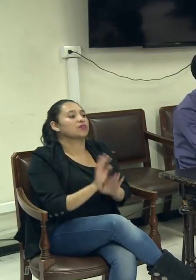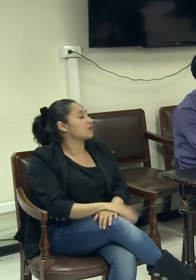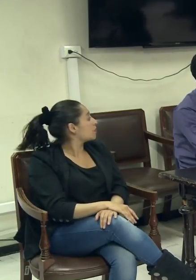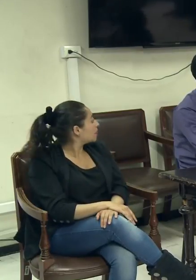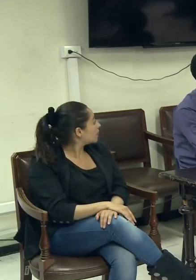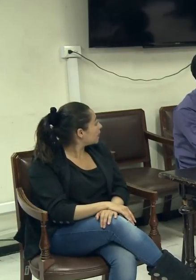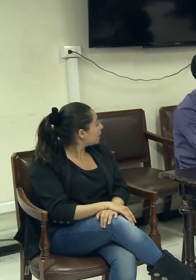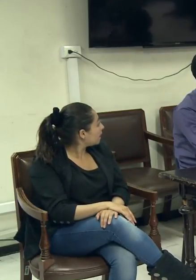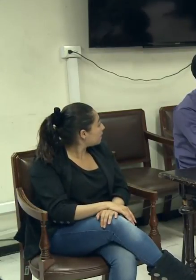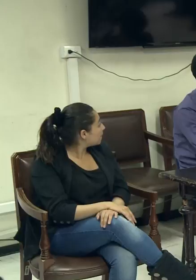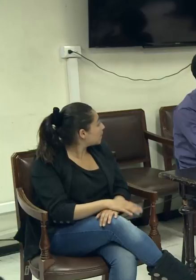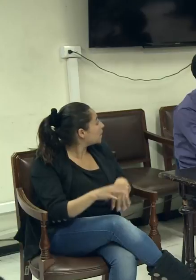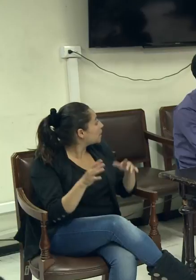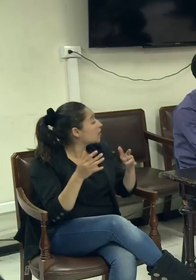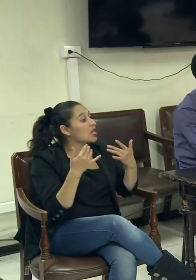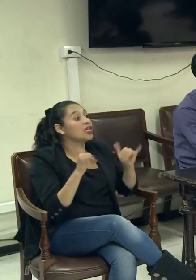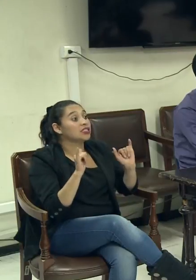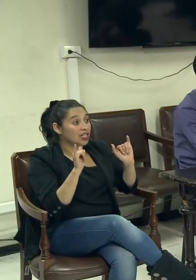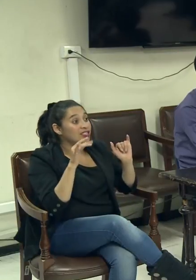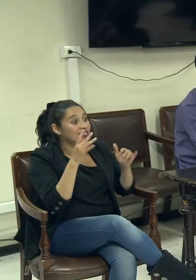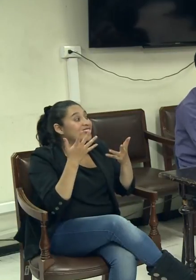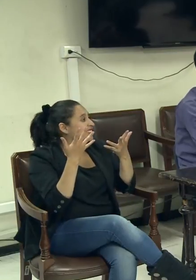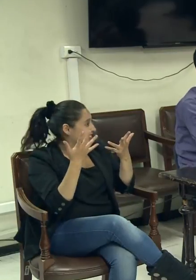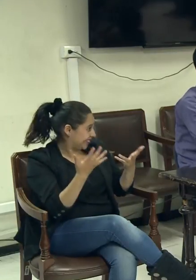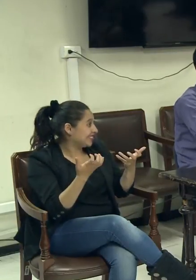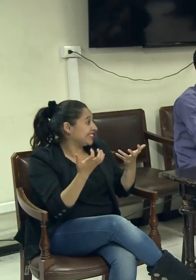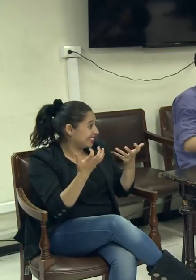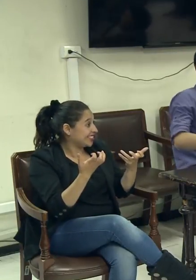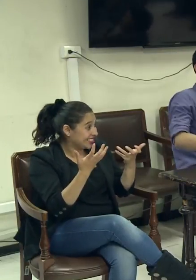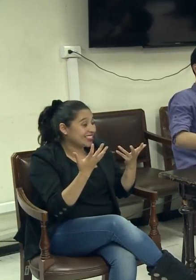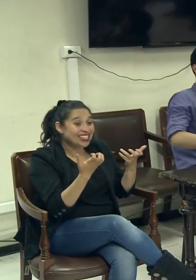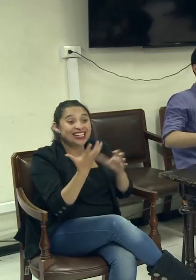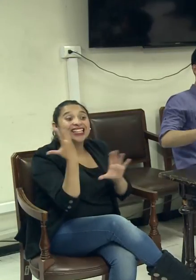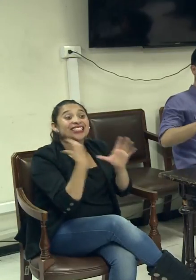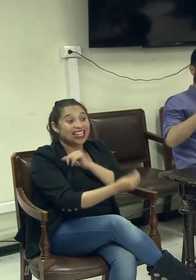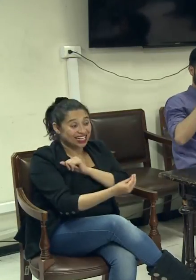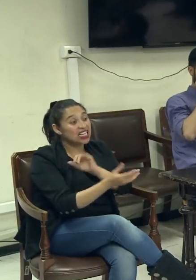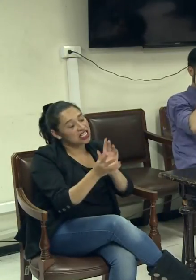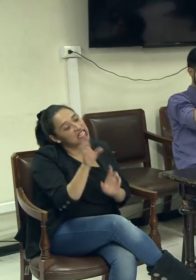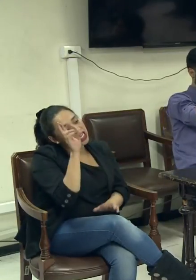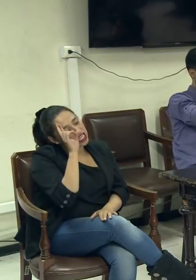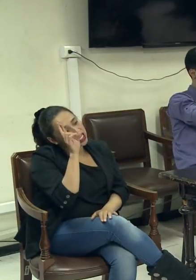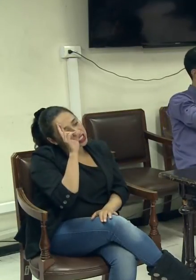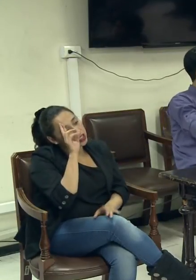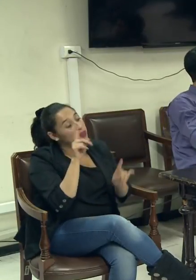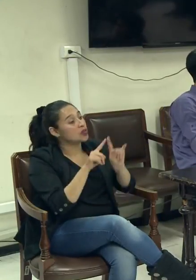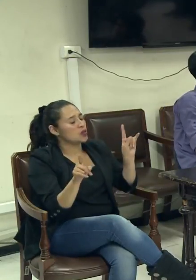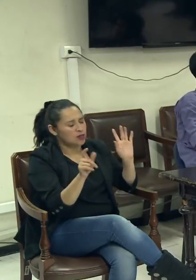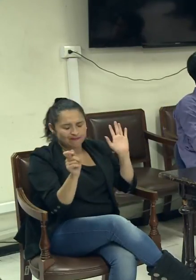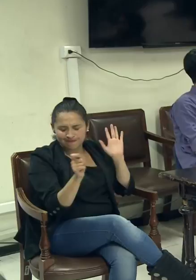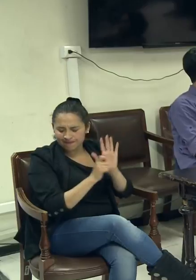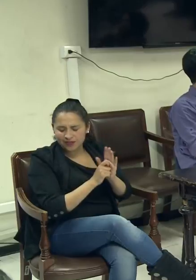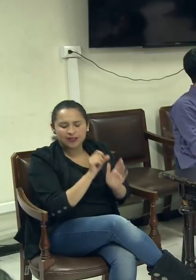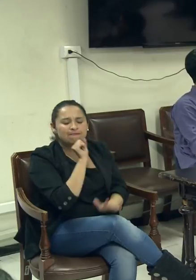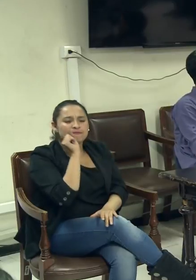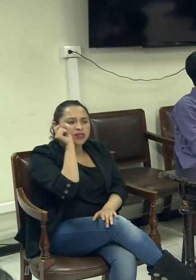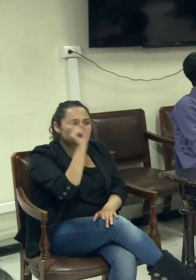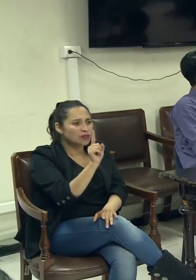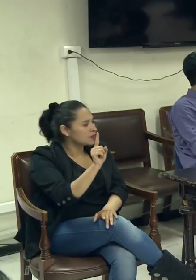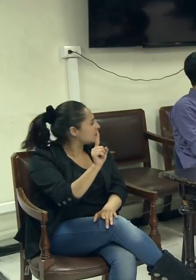Creo que, bueno, ya todos se quieren ir y tienen razón. Pero sí hay una pregunta fundamental. Lo